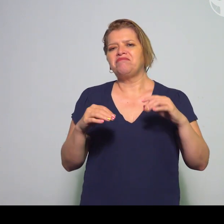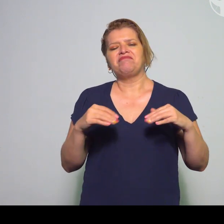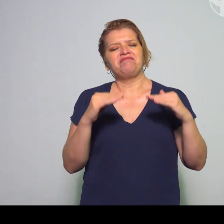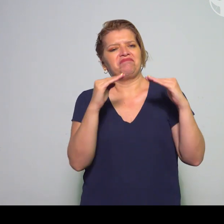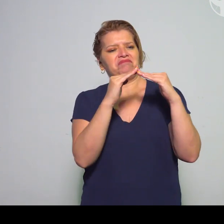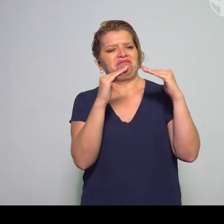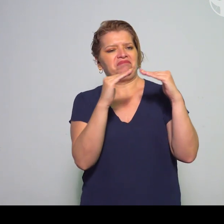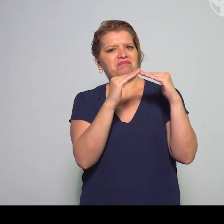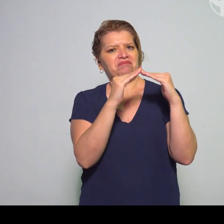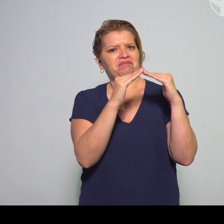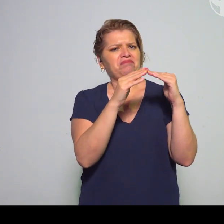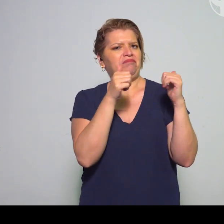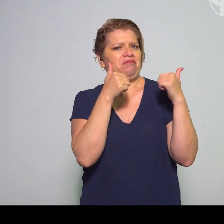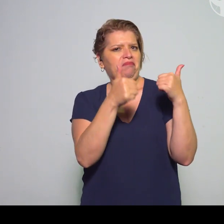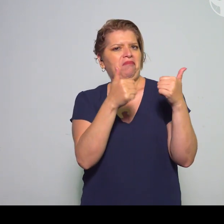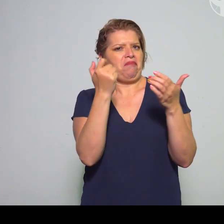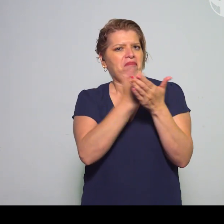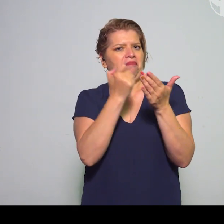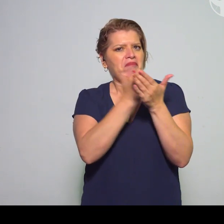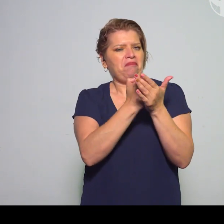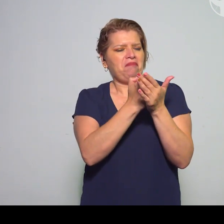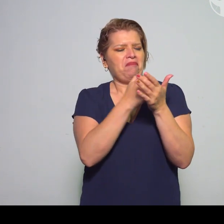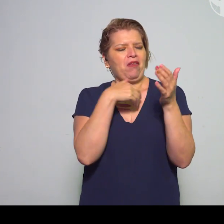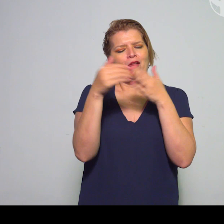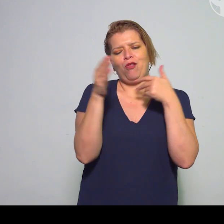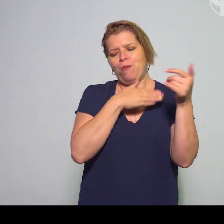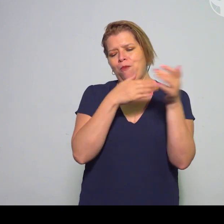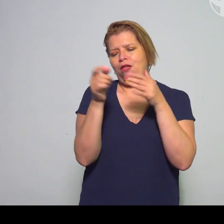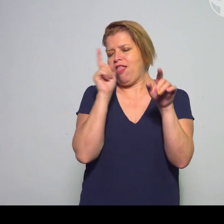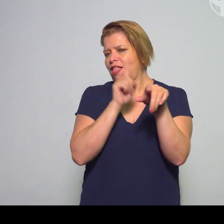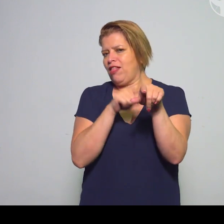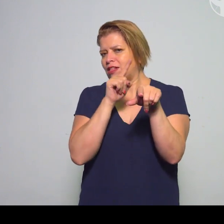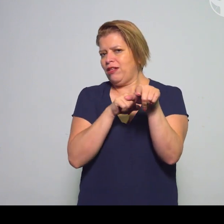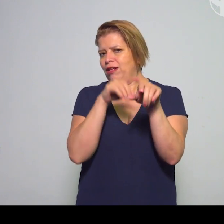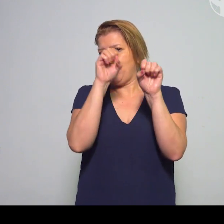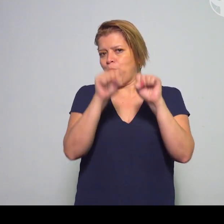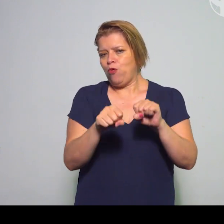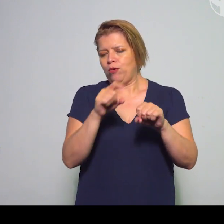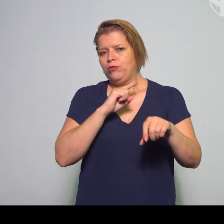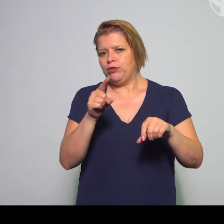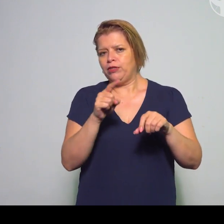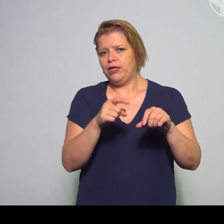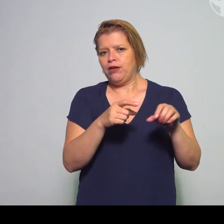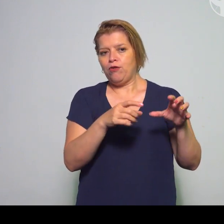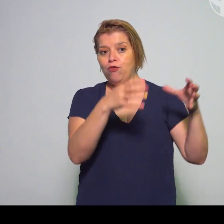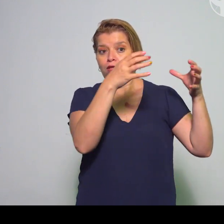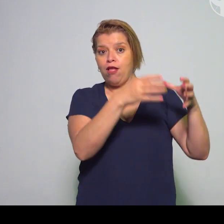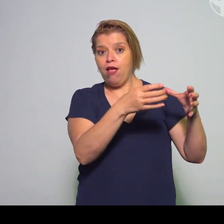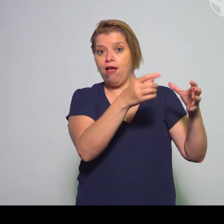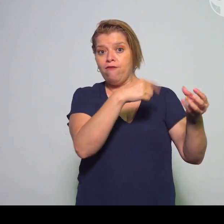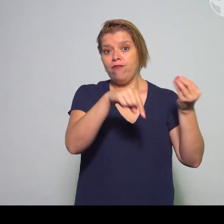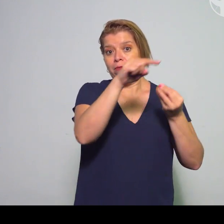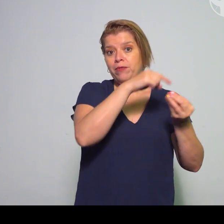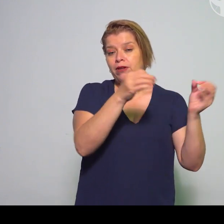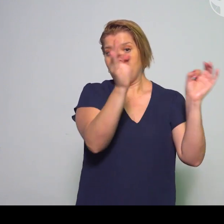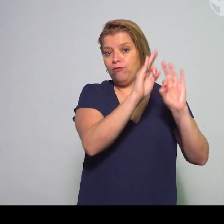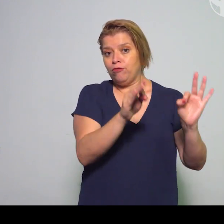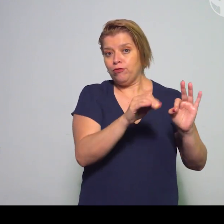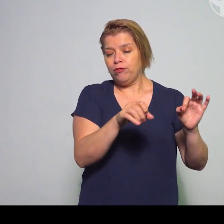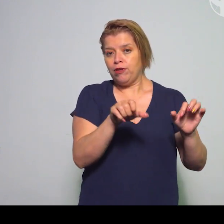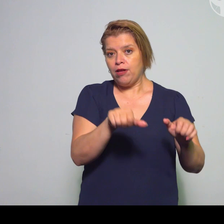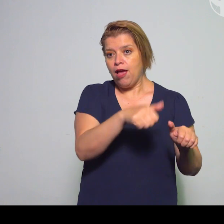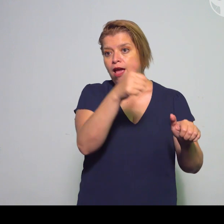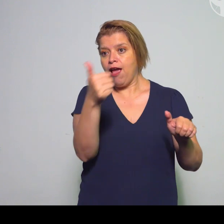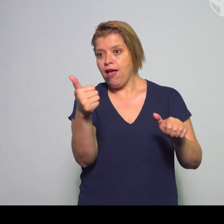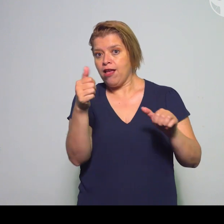encontrar esa estabilidad financiera. ¿Te das cuenta? No importa la temporada, podemos pasar entonces de ser